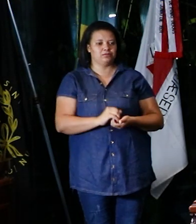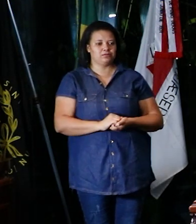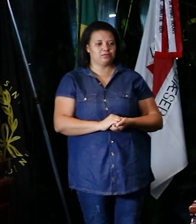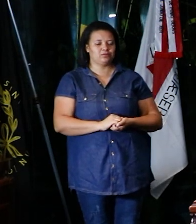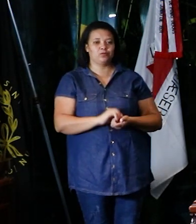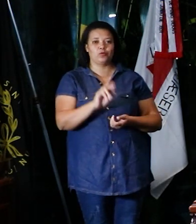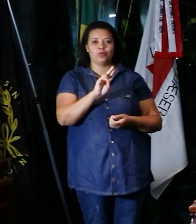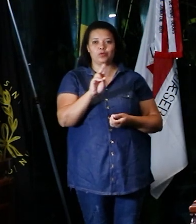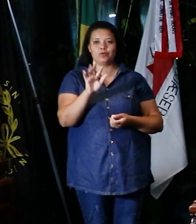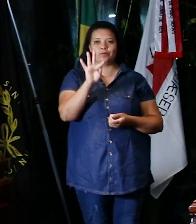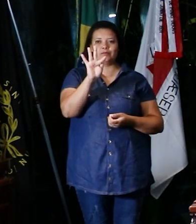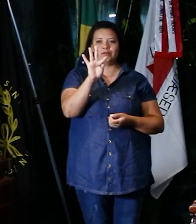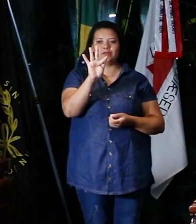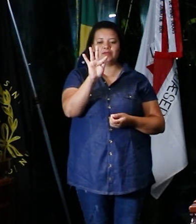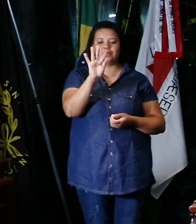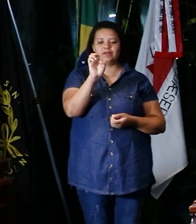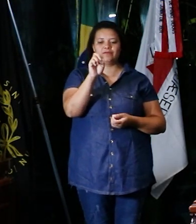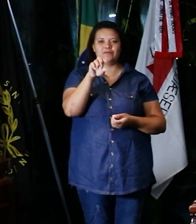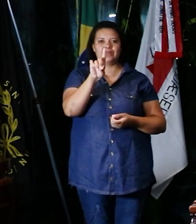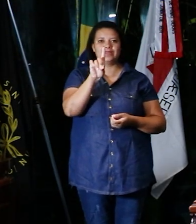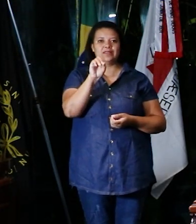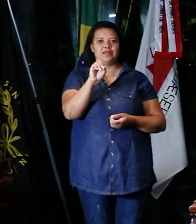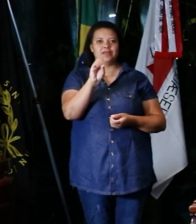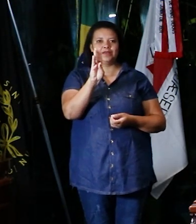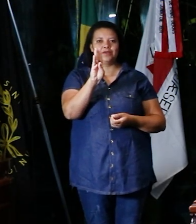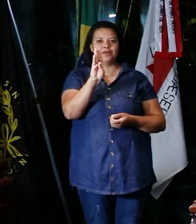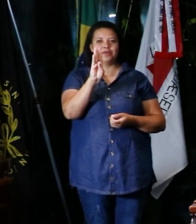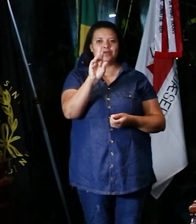Se chamava Fernando Brant.